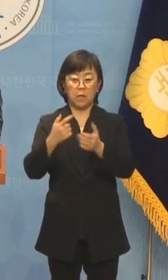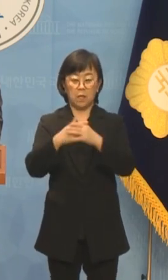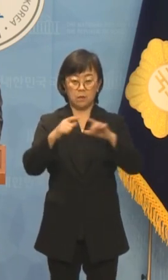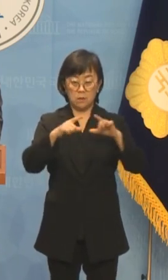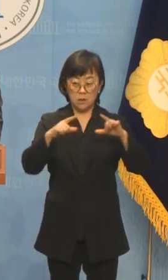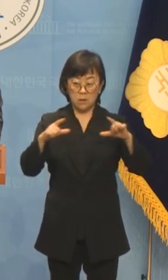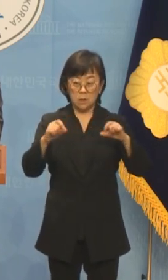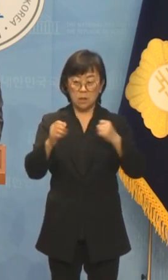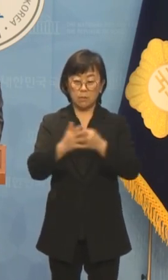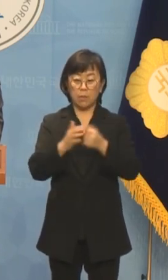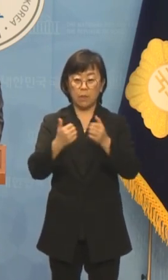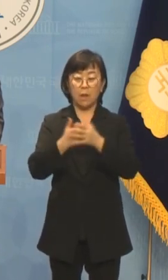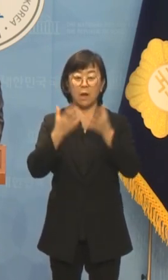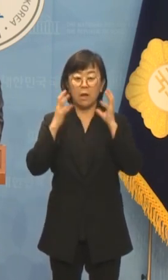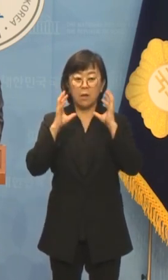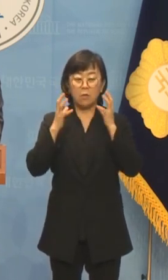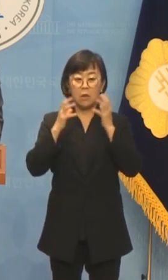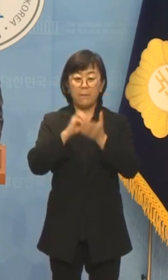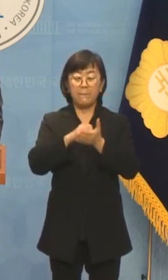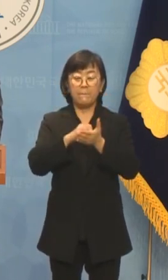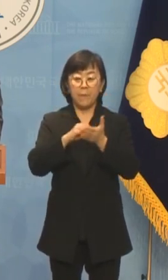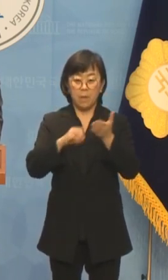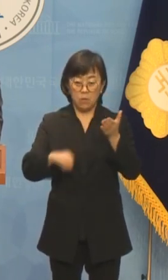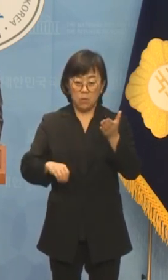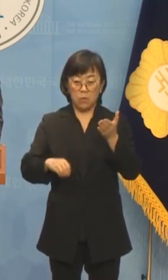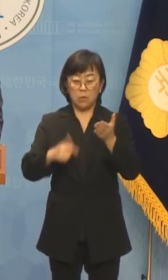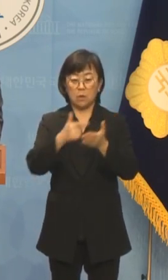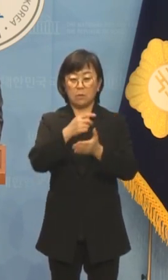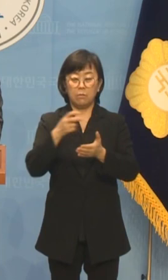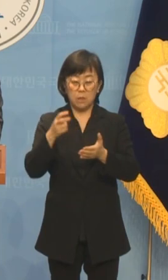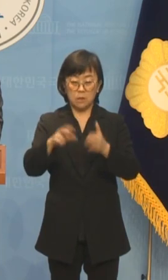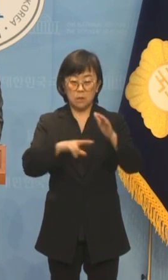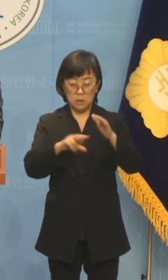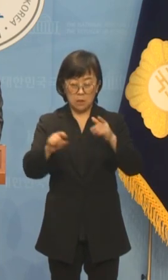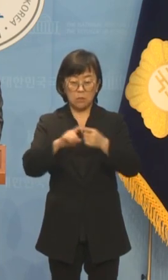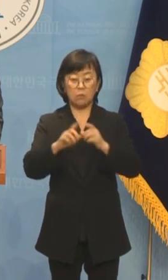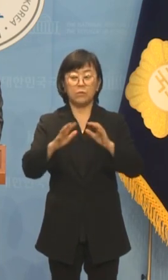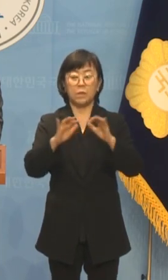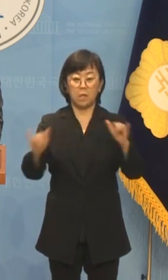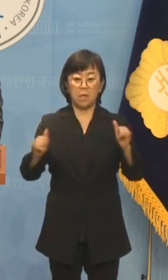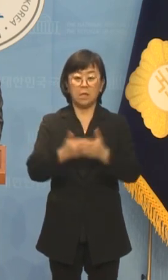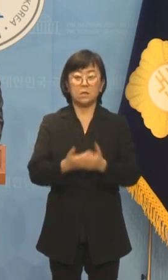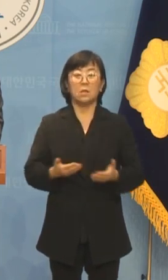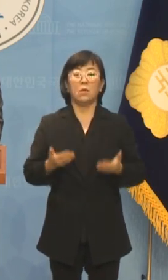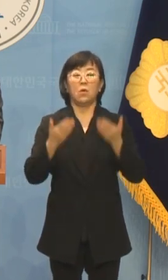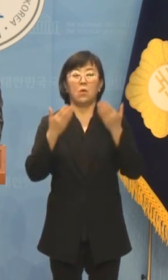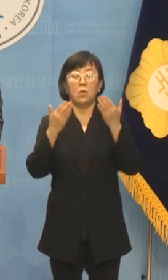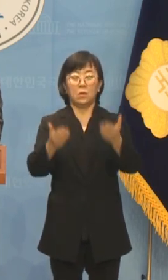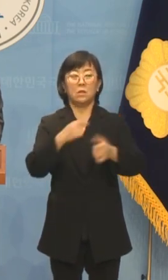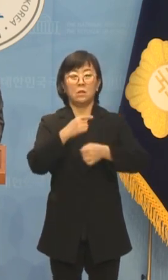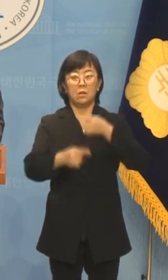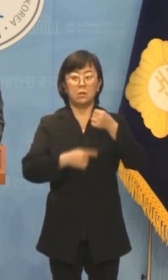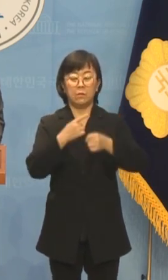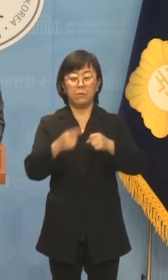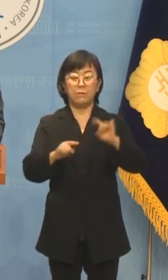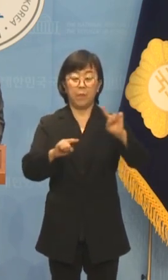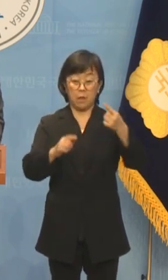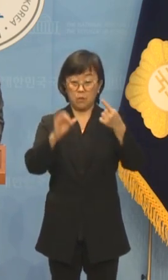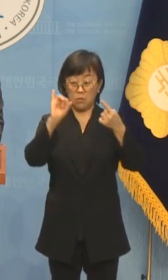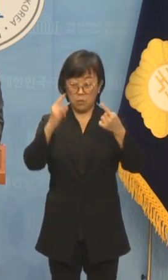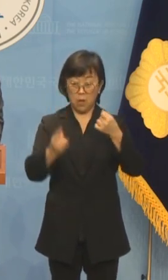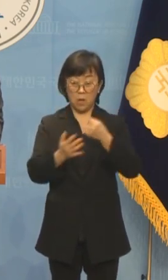내지 않는 영유아를 제외하고 대중교통을 이용하는 모든 국민에게 제공하는 연